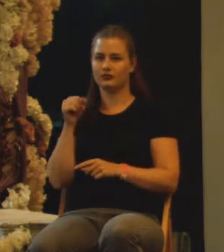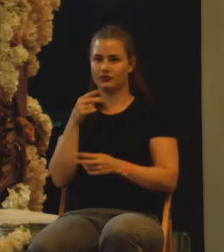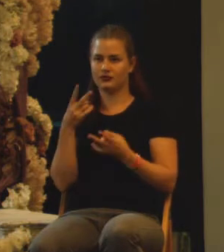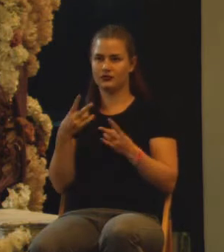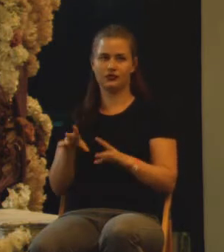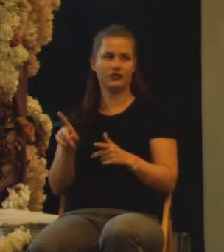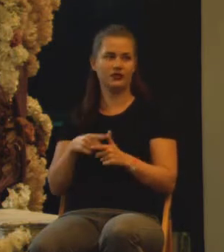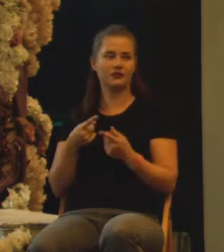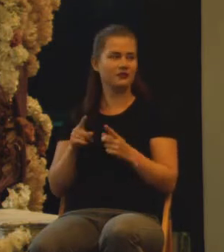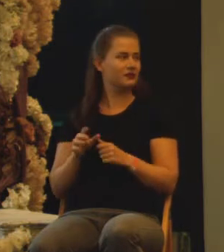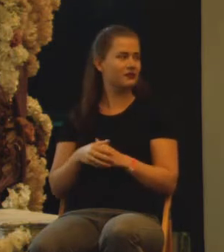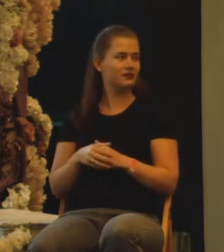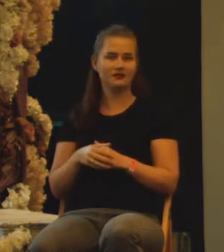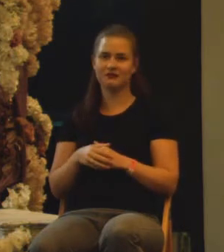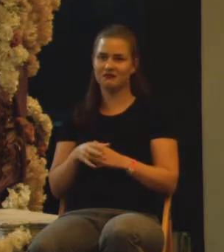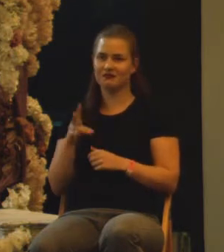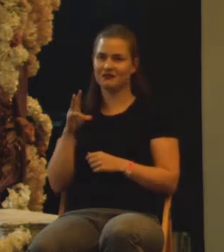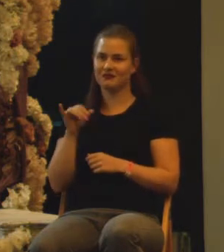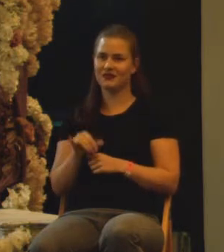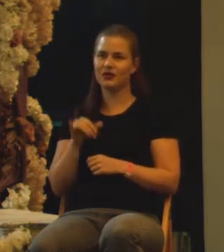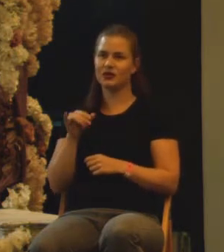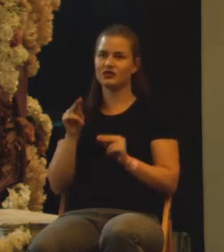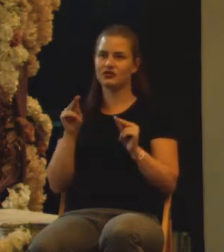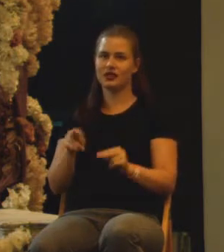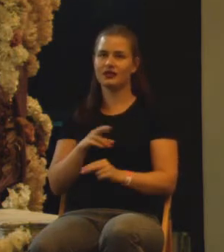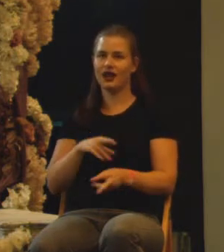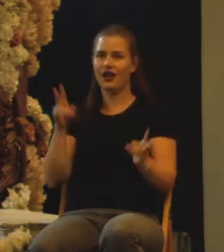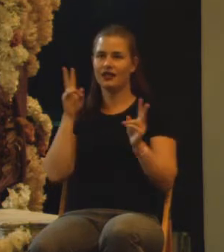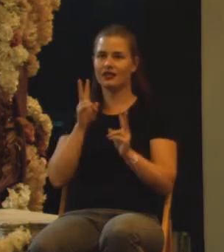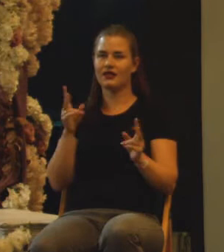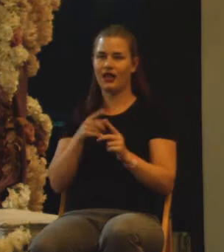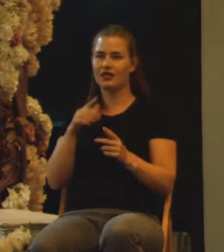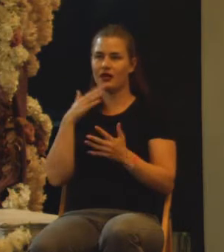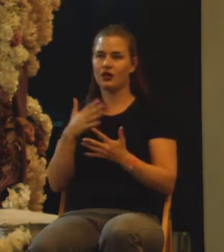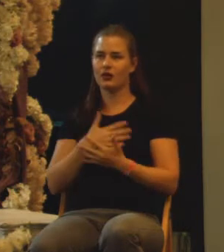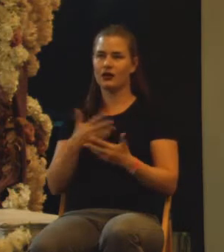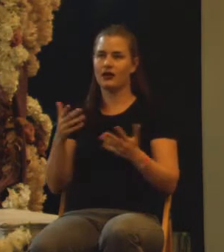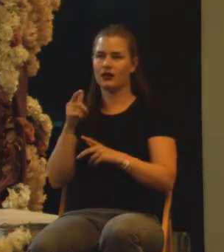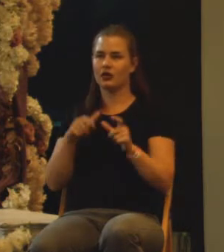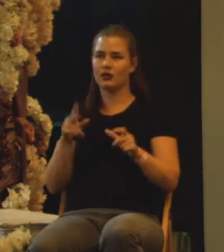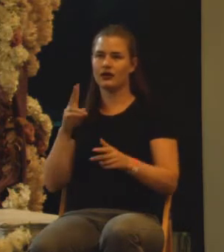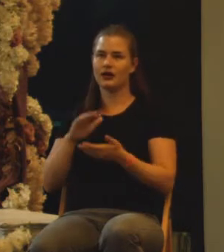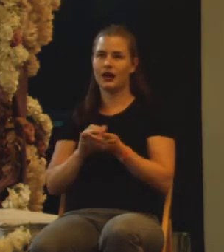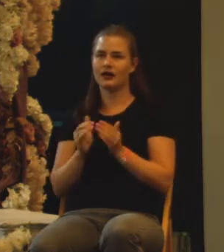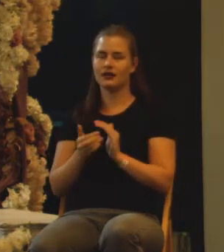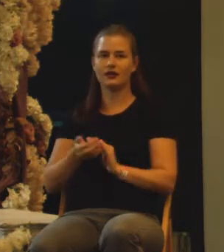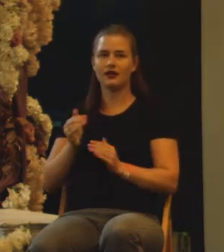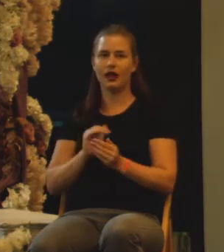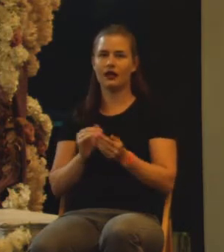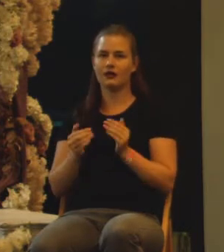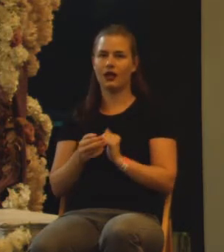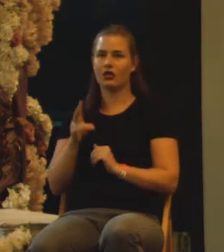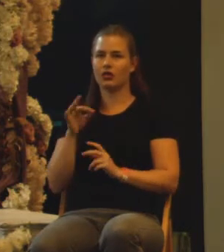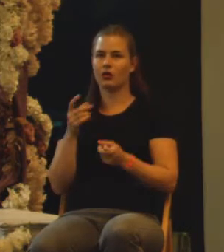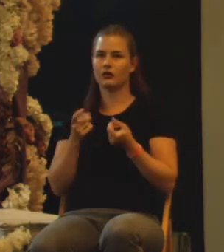почему? Ну, честно, я не знаю, это любовь какая-то людей к котлетам. Ну, в общем, котлета, ну,